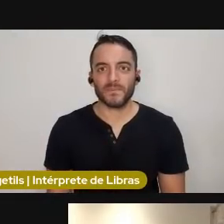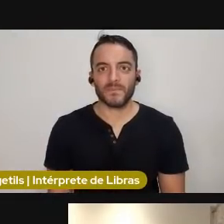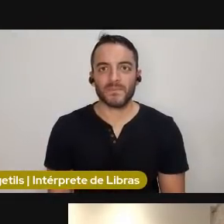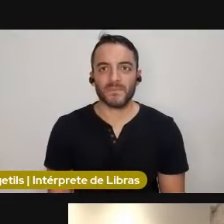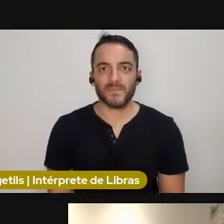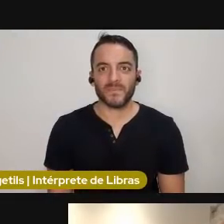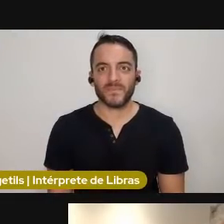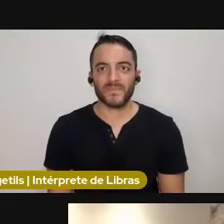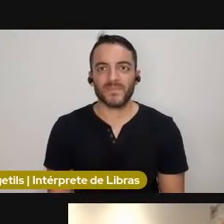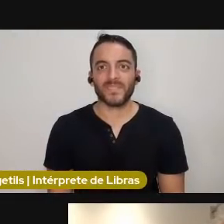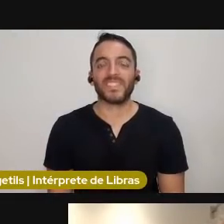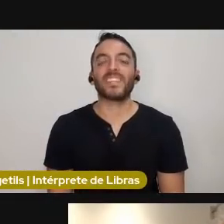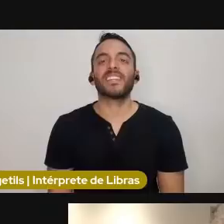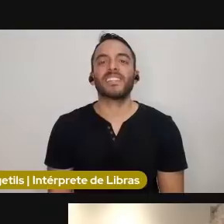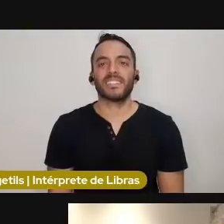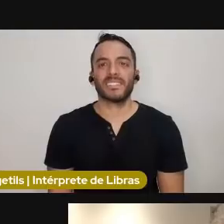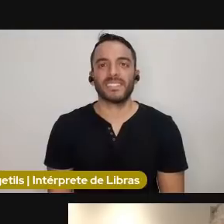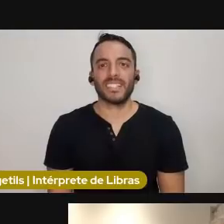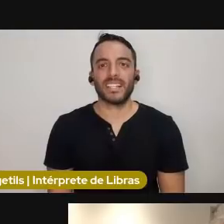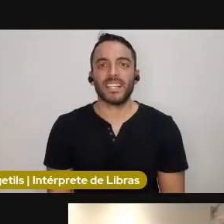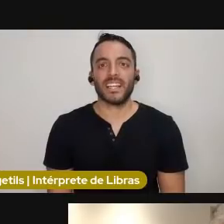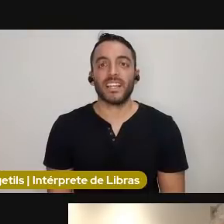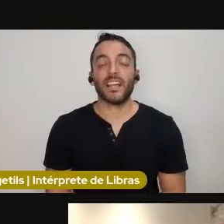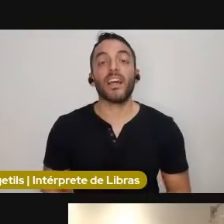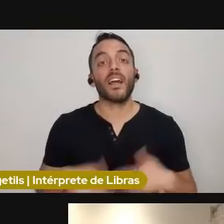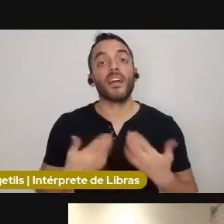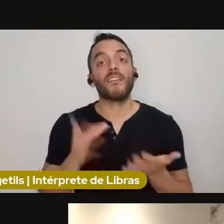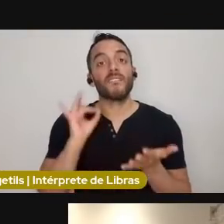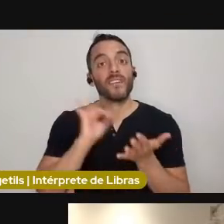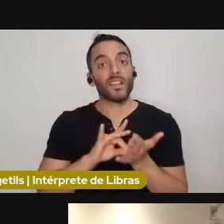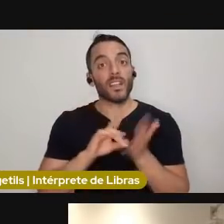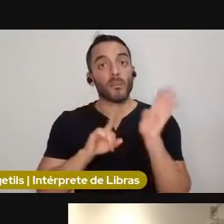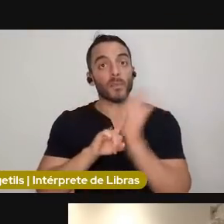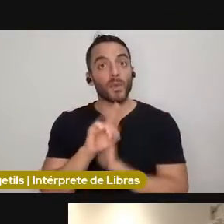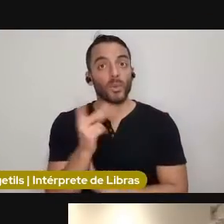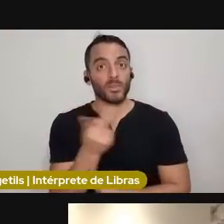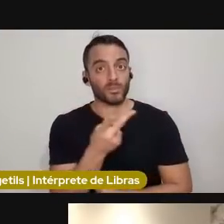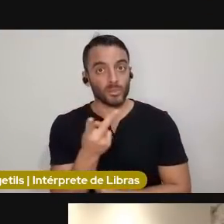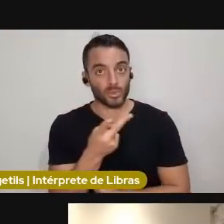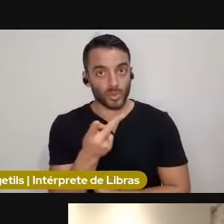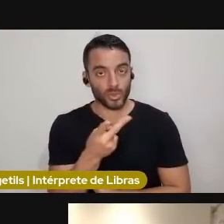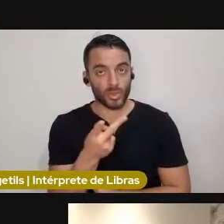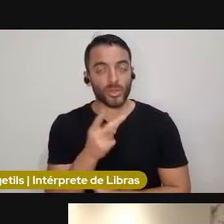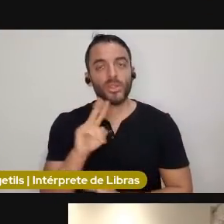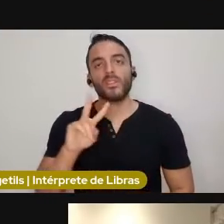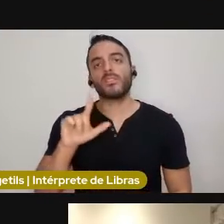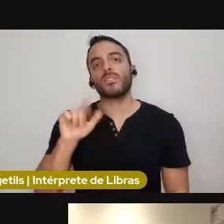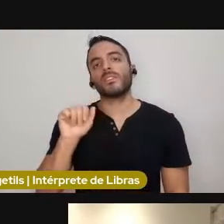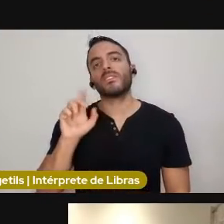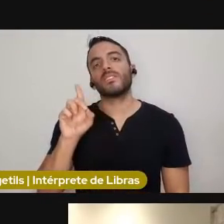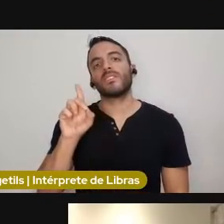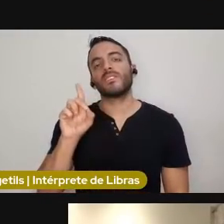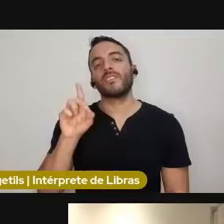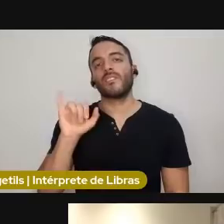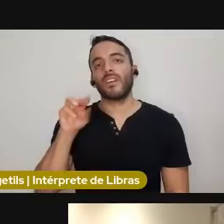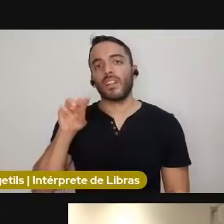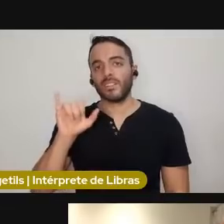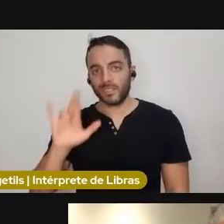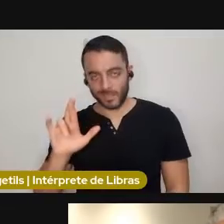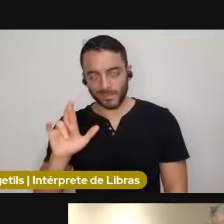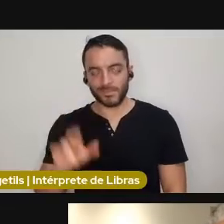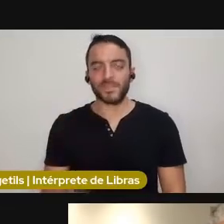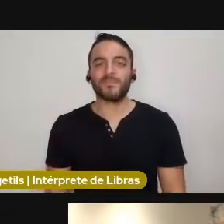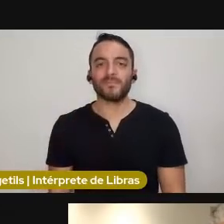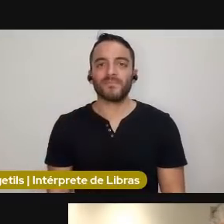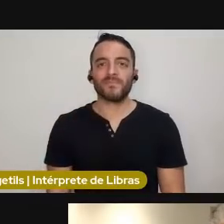Opa. Em verdade, a pergunta é para os dois, do Vladimir Soares.